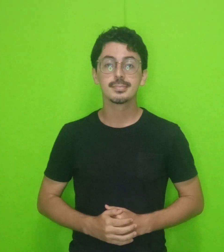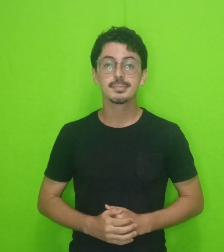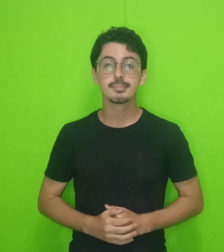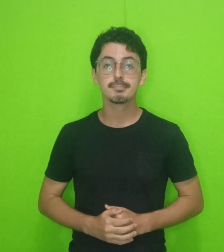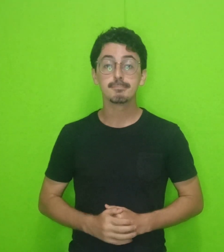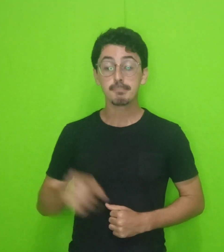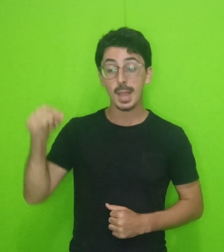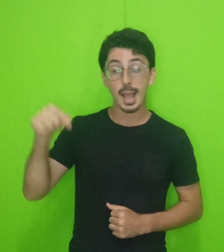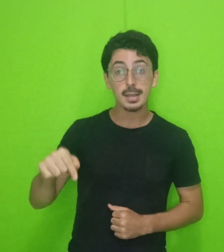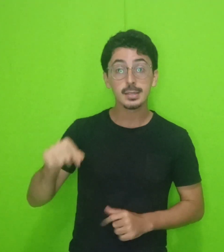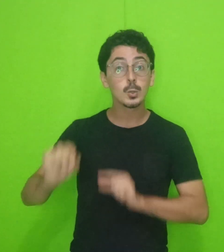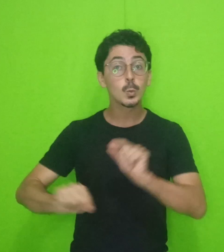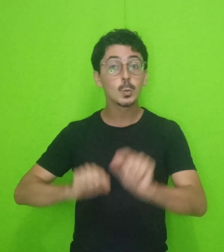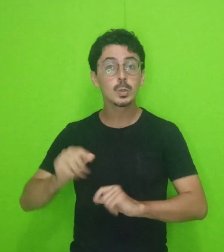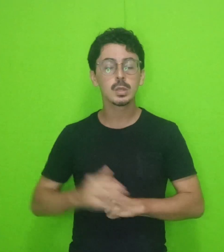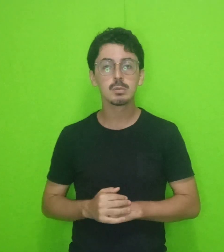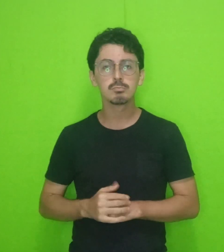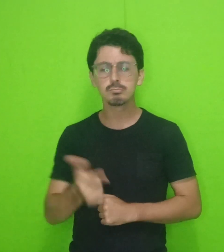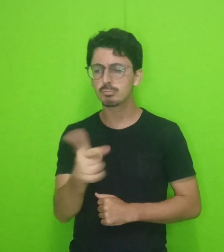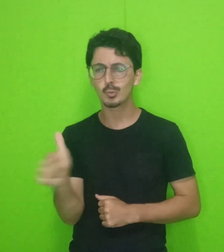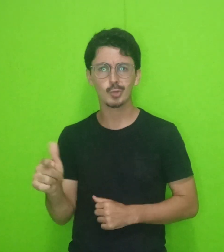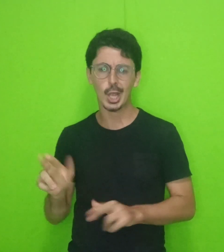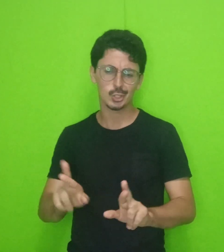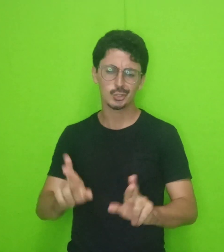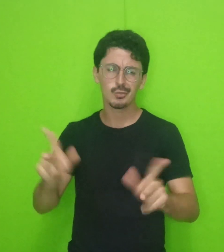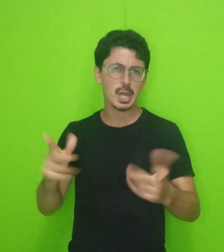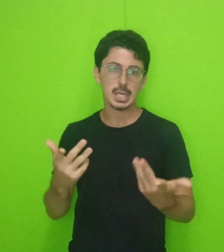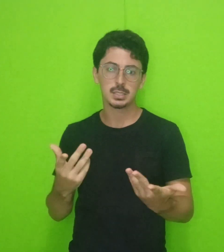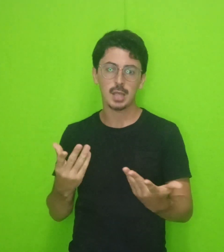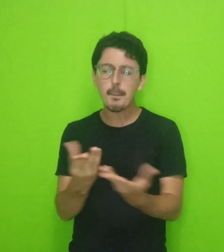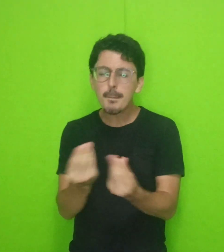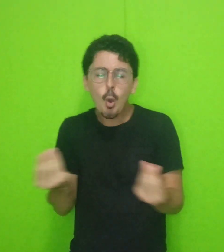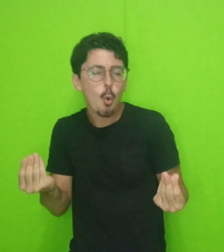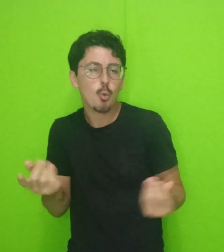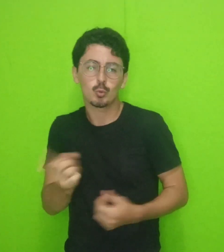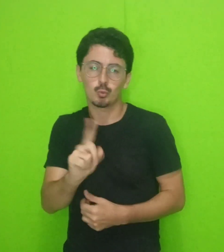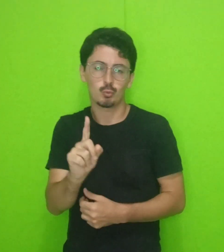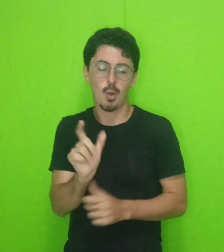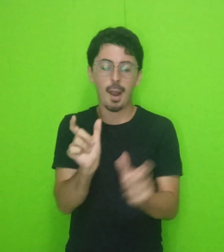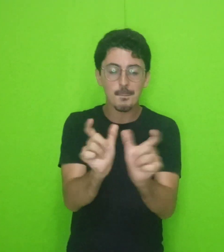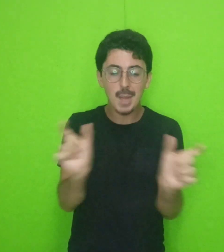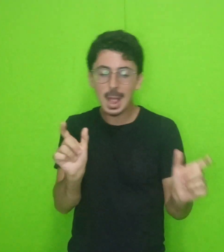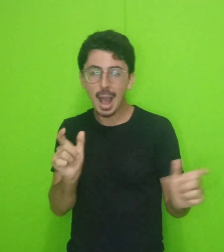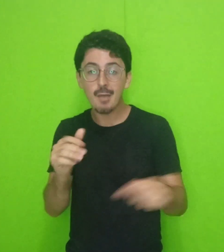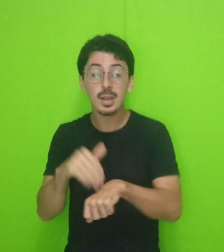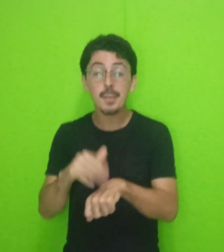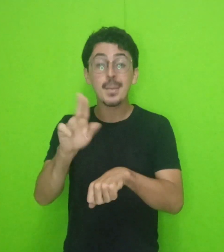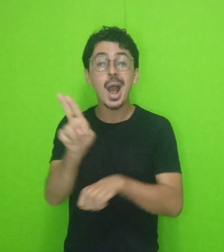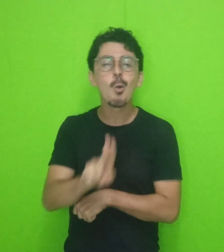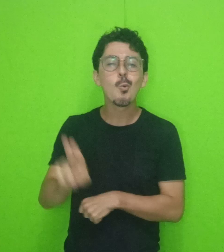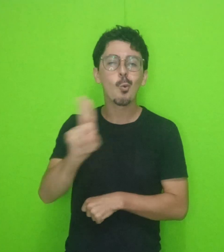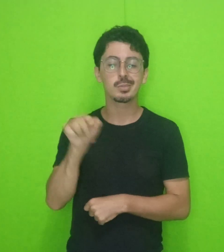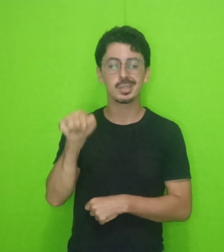Aqui também não houve diferença significativa entre as palavras mais frequentes